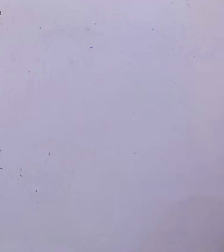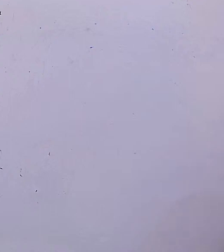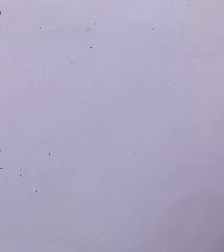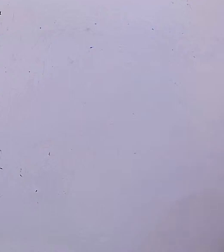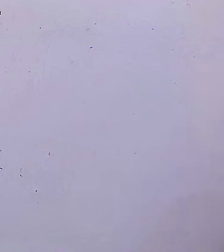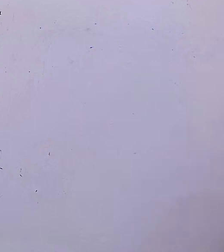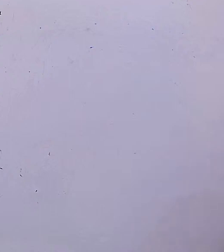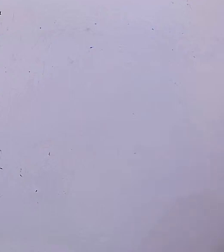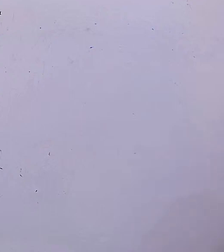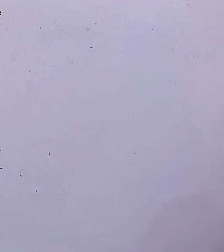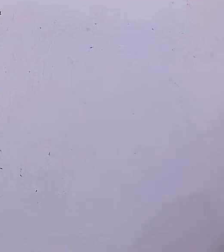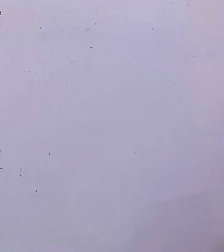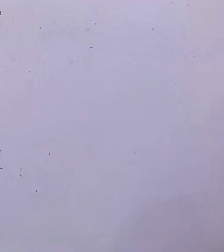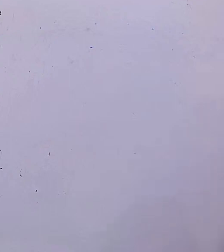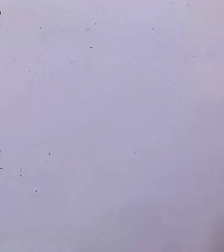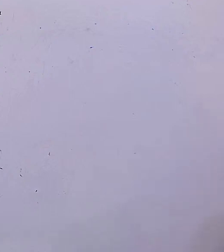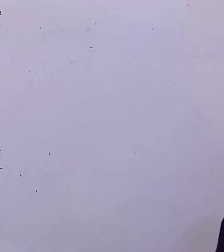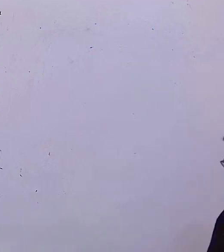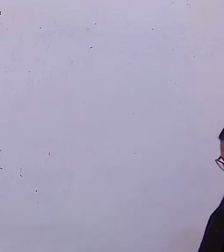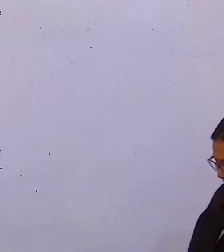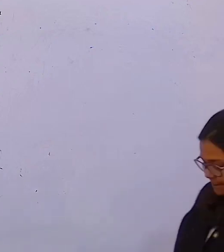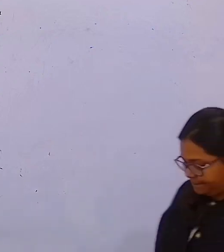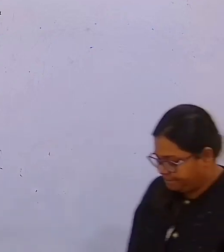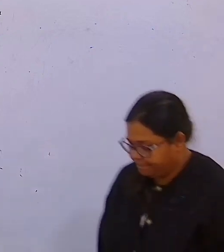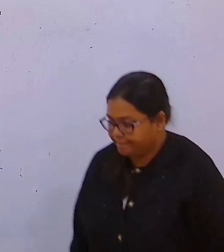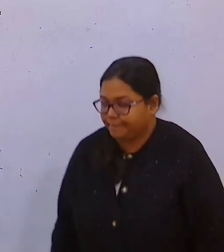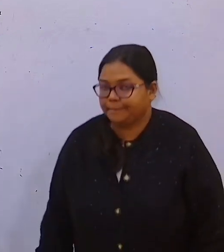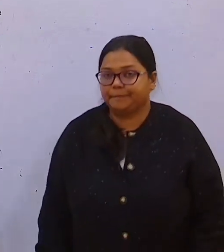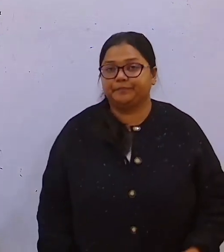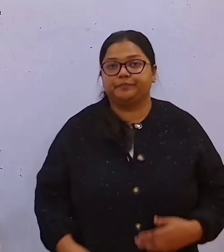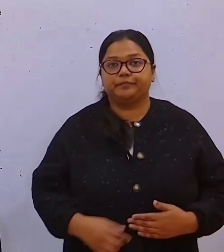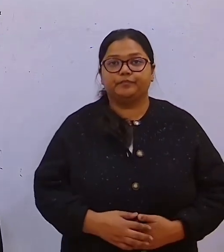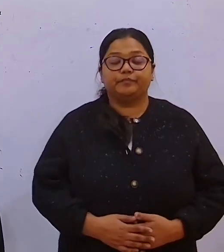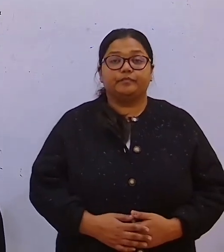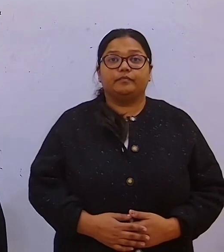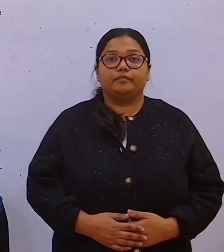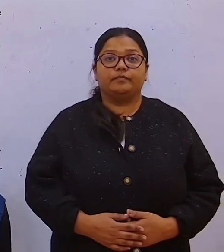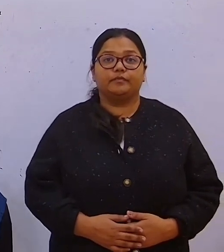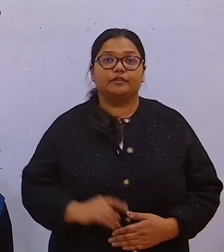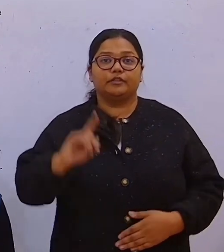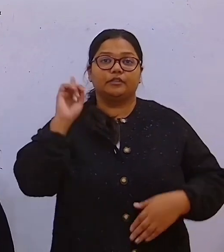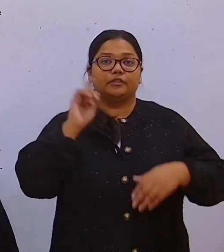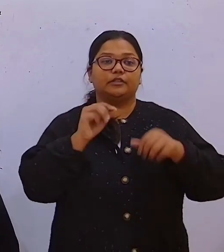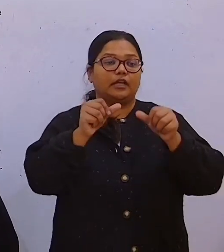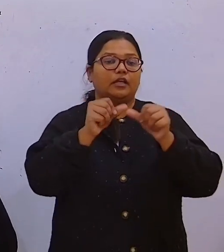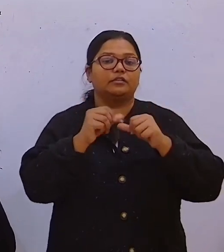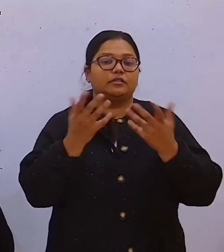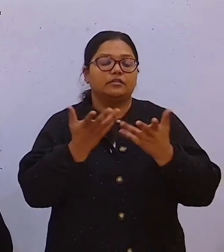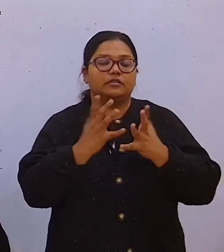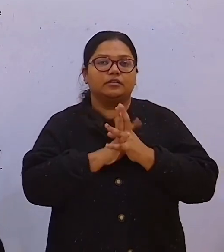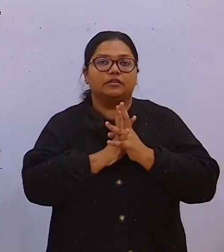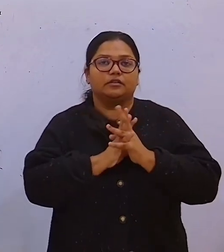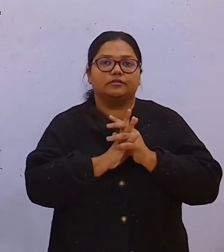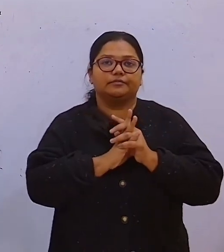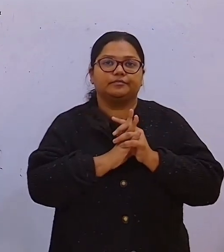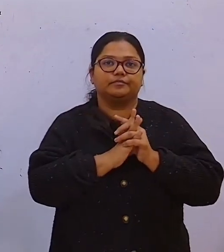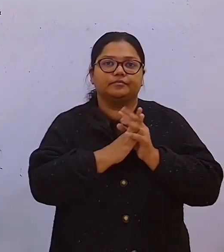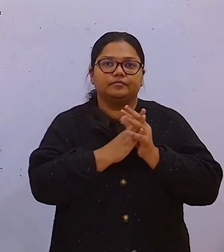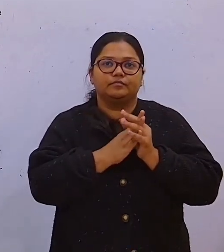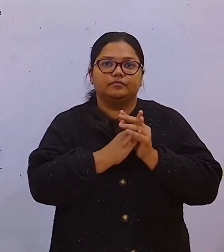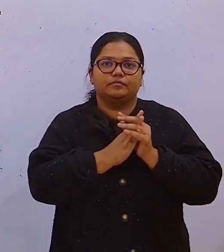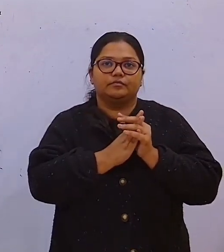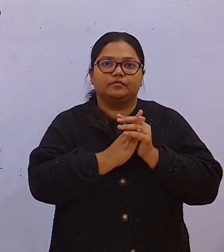ठीक है, पर आंसर गलत है। हमारे पास 2 ब्रेड है, 2 ब्रेड